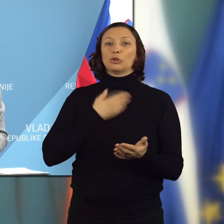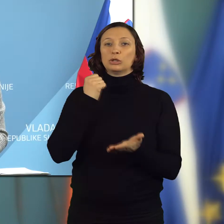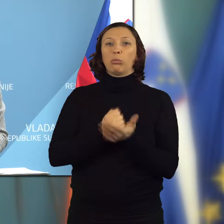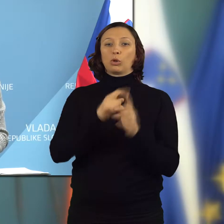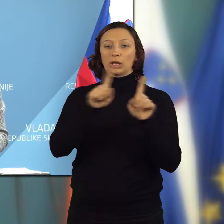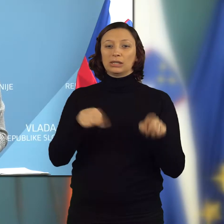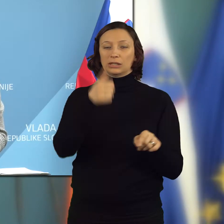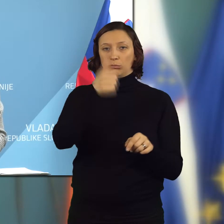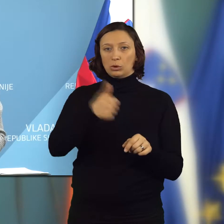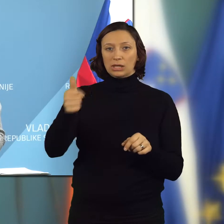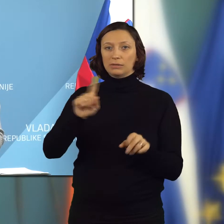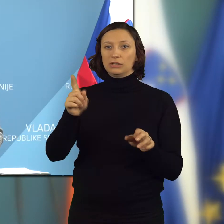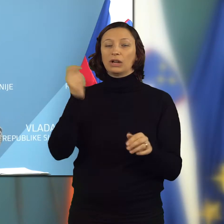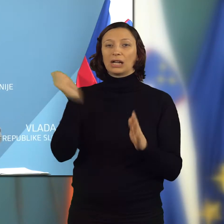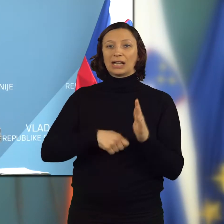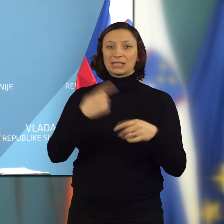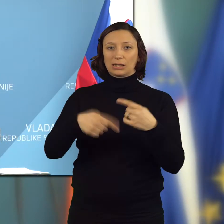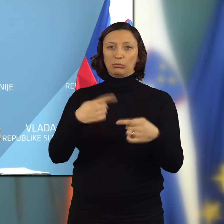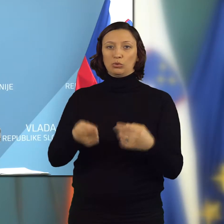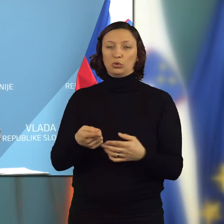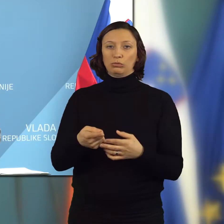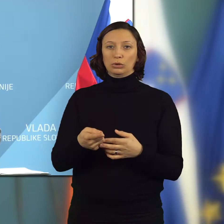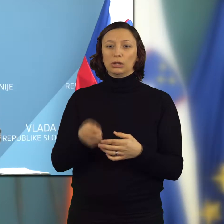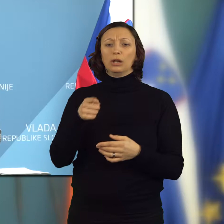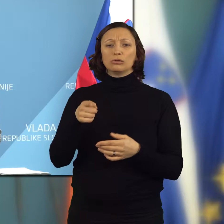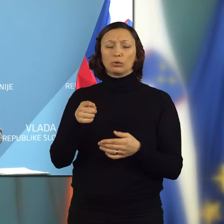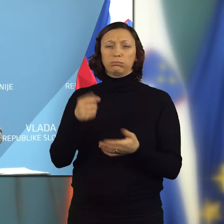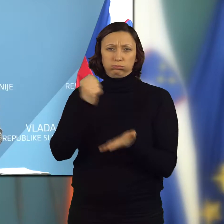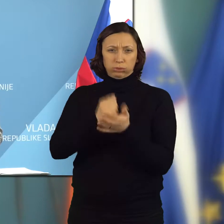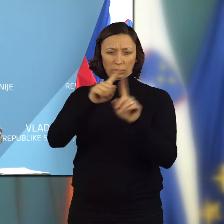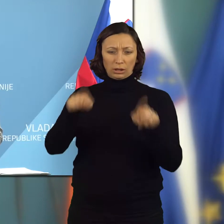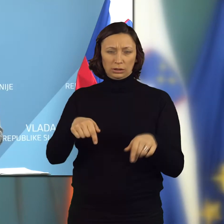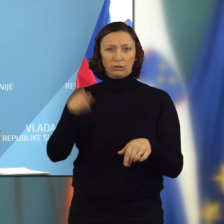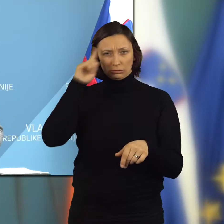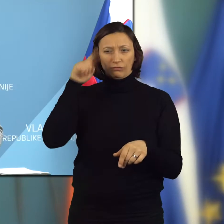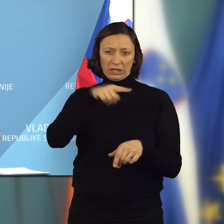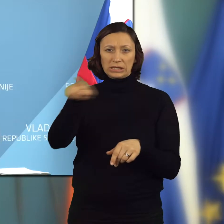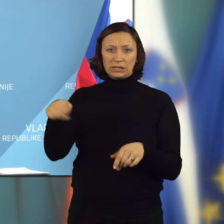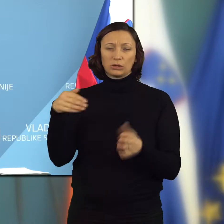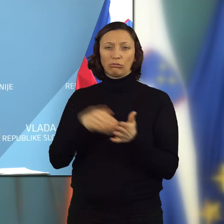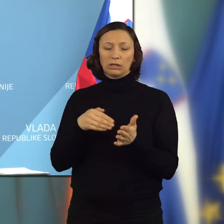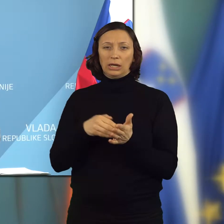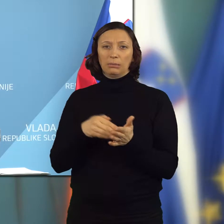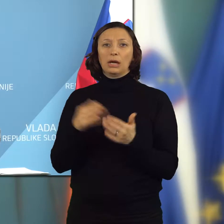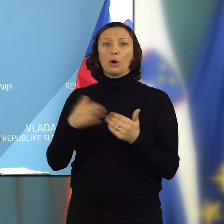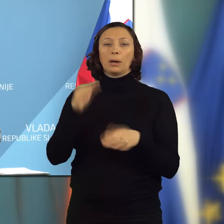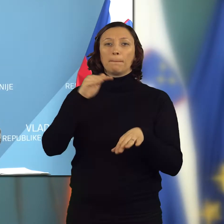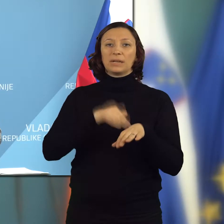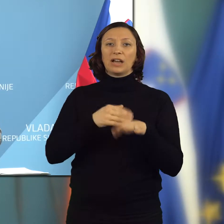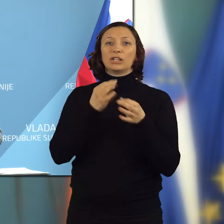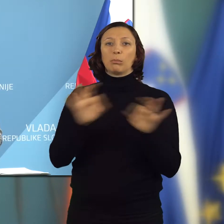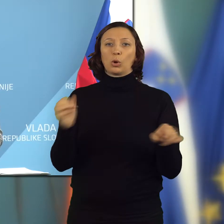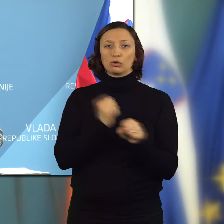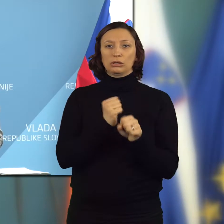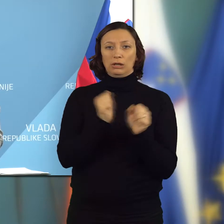pridobitev potrdila, da posameznik ni v kazenskem postopku. Tovrstna potrdila, kot vsi veste, so potrebna o prijavi na